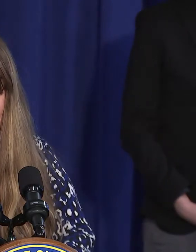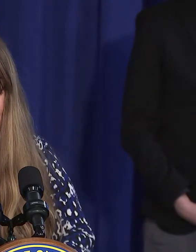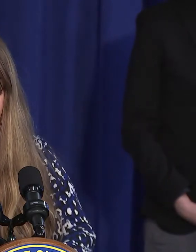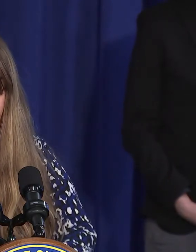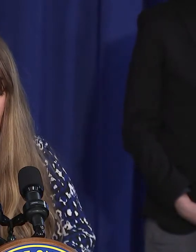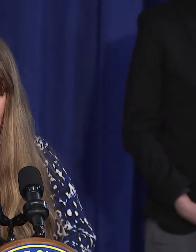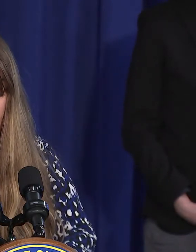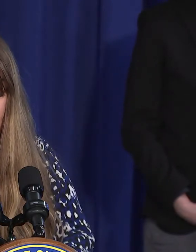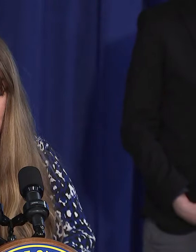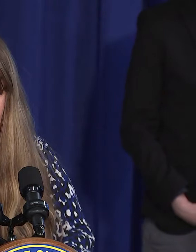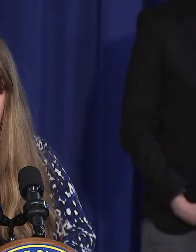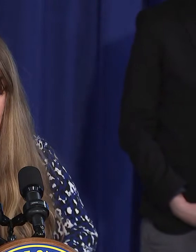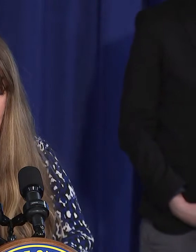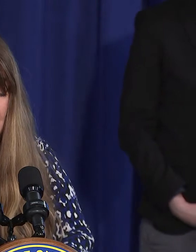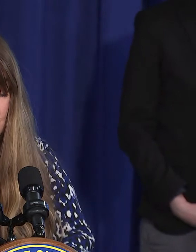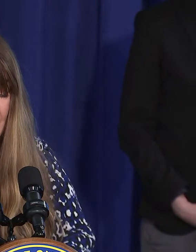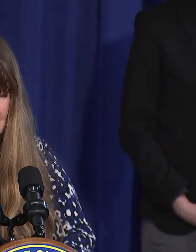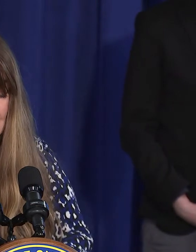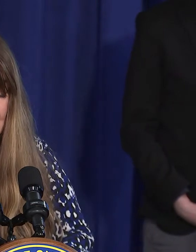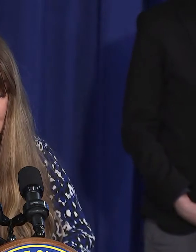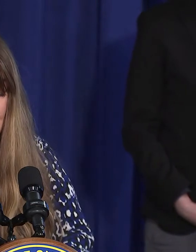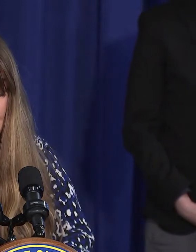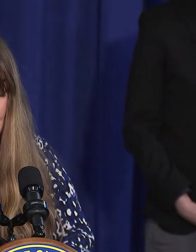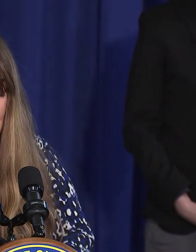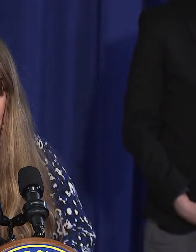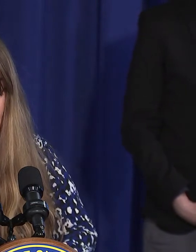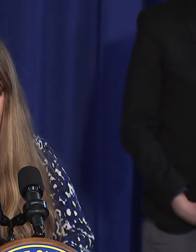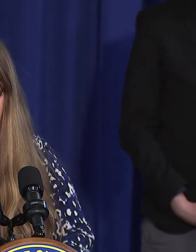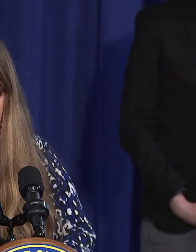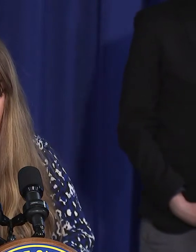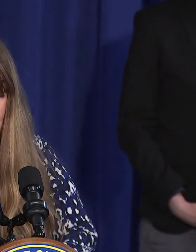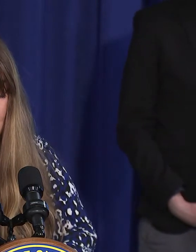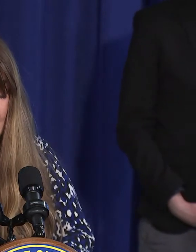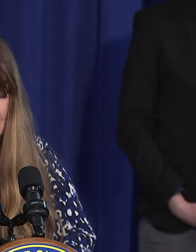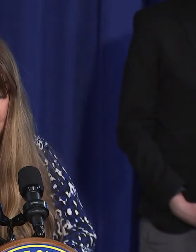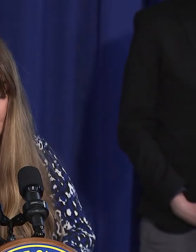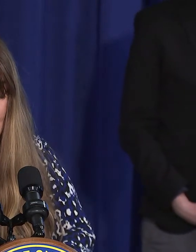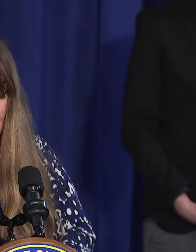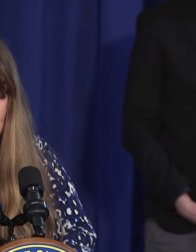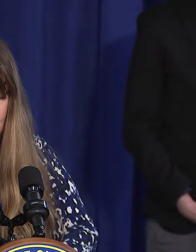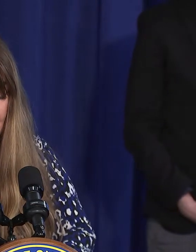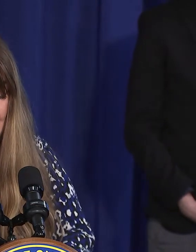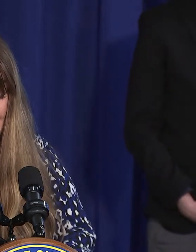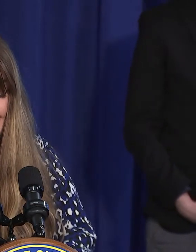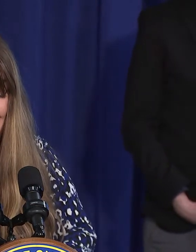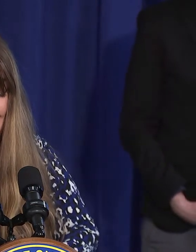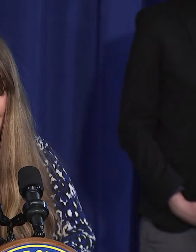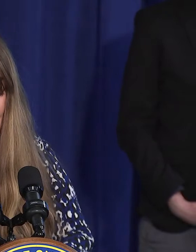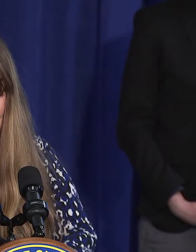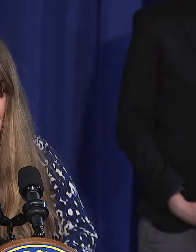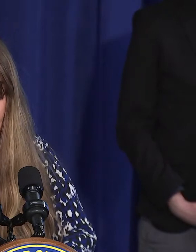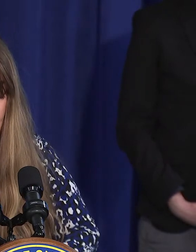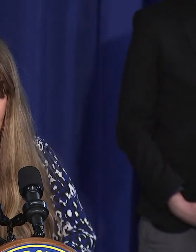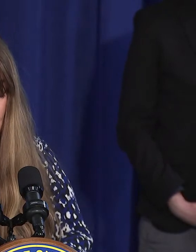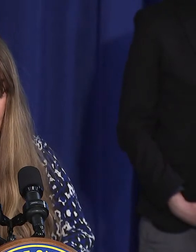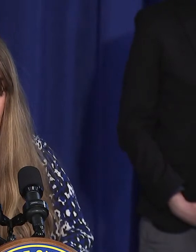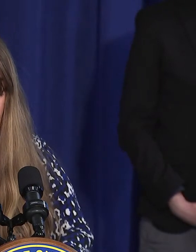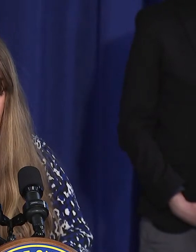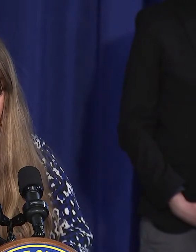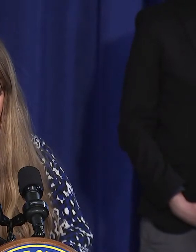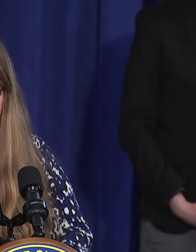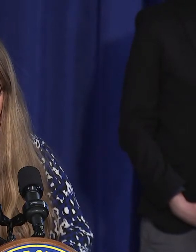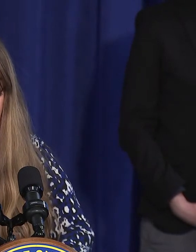niños menores de 5 años aún no pueden vacunarse, en el aviso de viajeros de la ciudad quedan